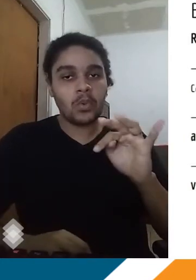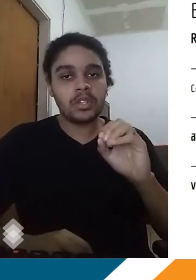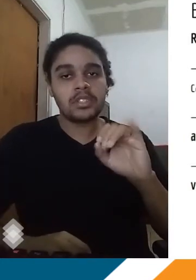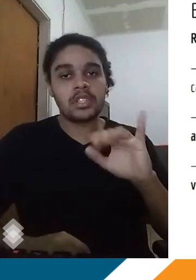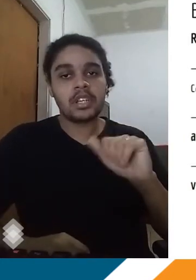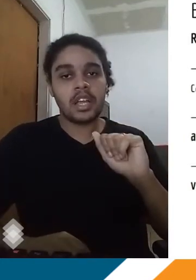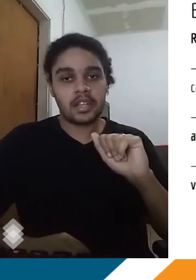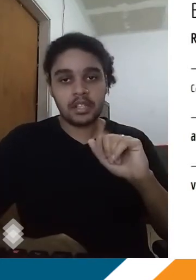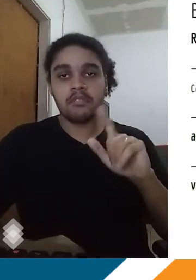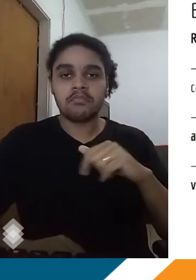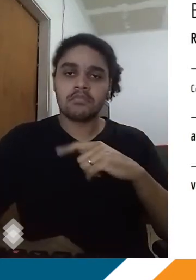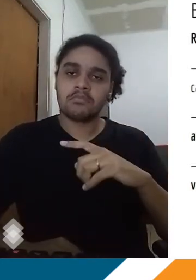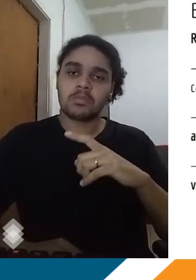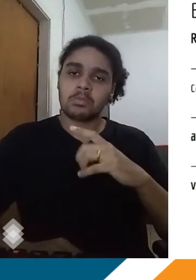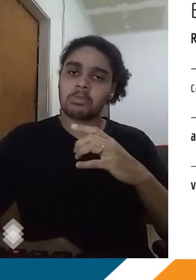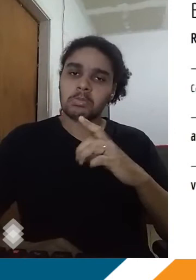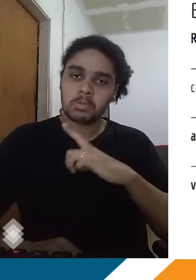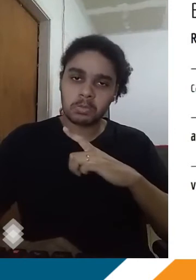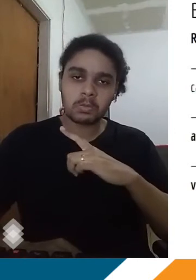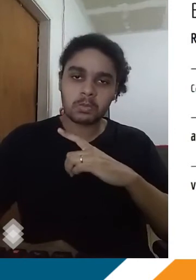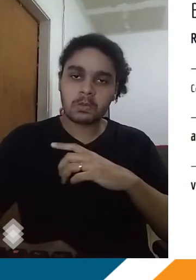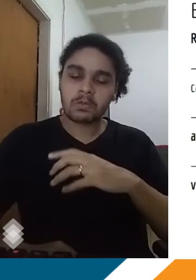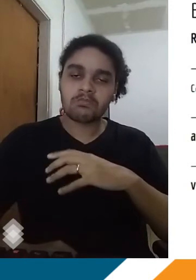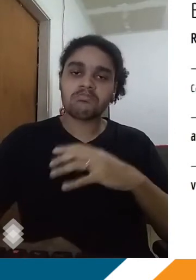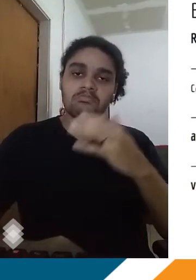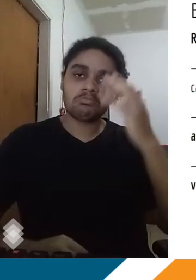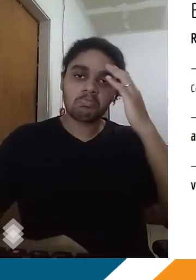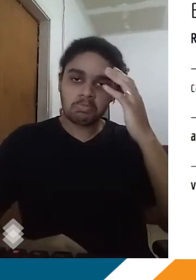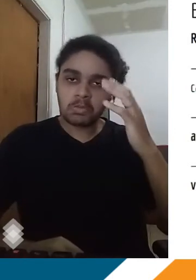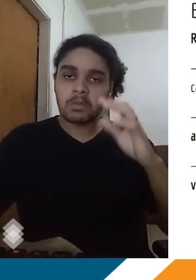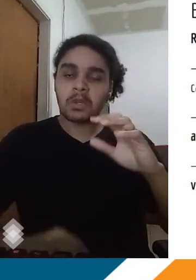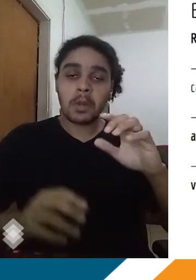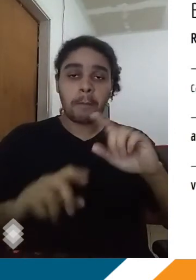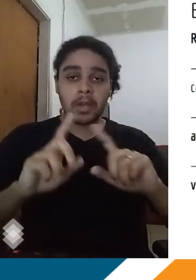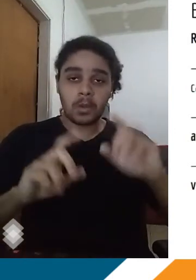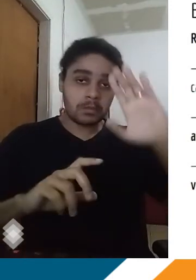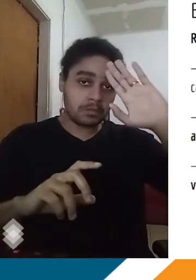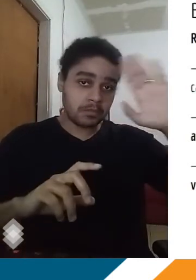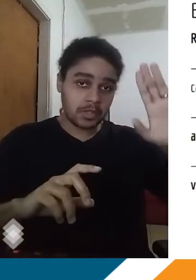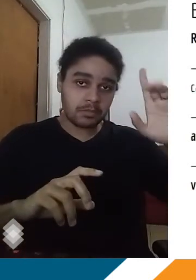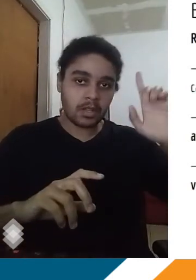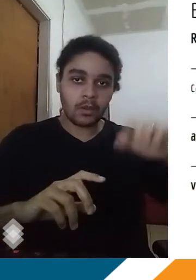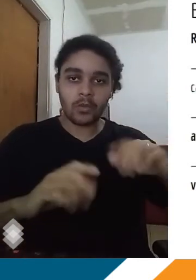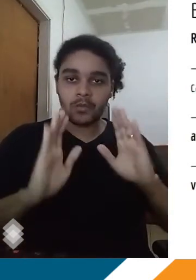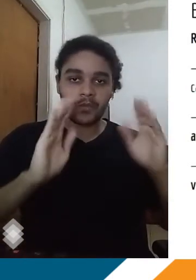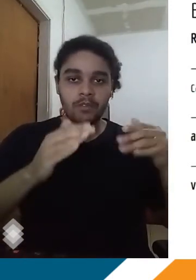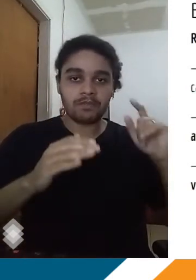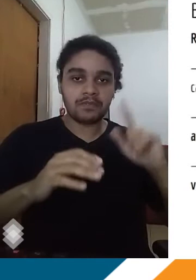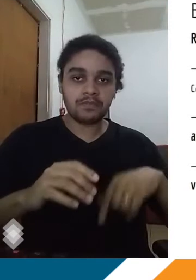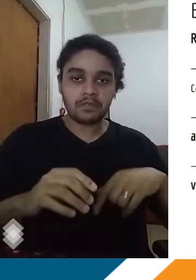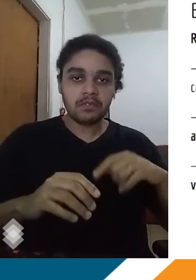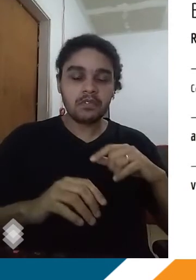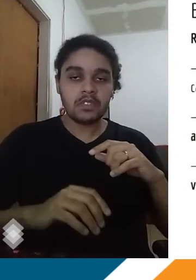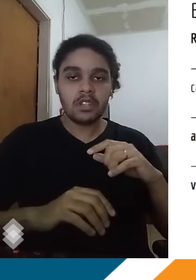levadas em consideração, porém em segundo plano. Ou seja, o principal aqui, o foco da classificação dos biomas,